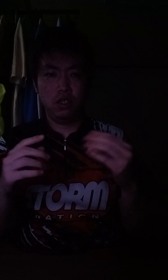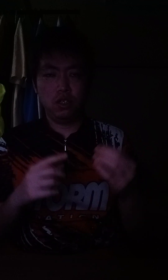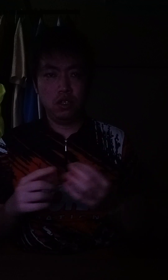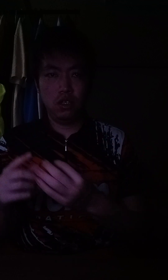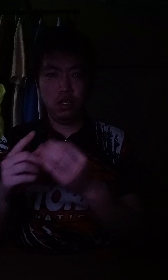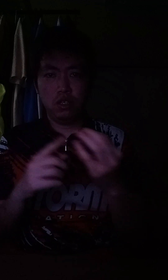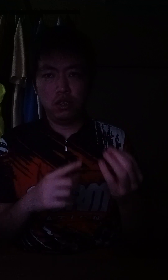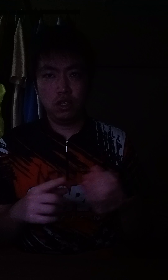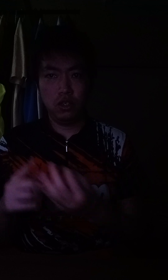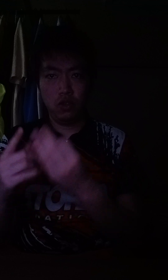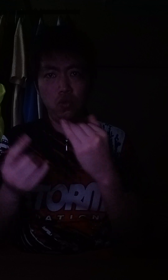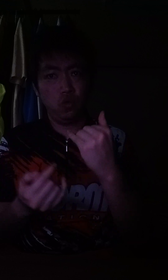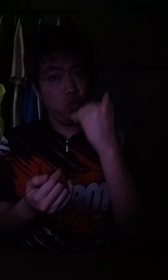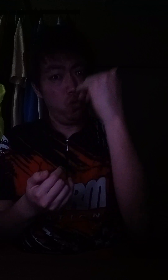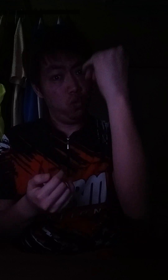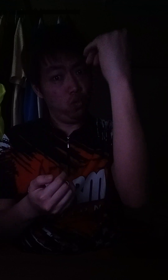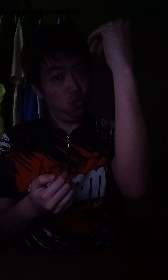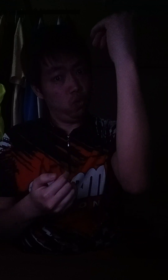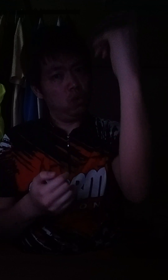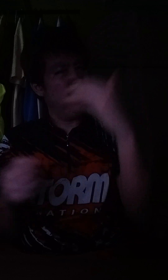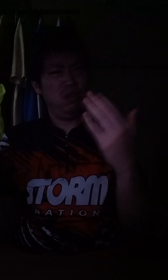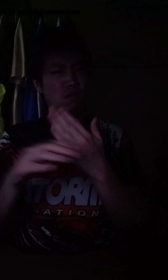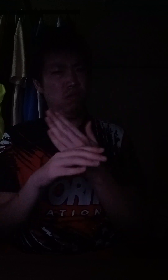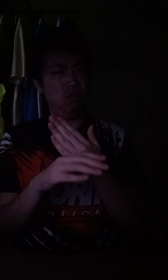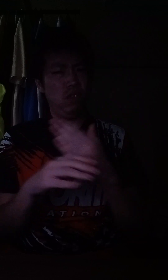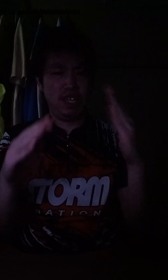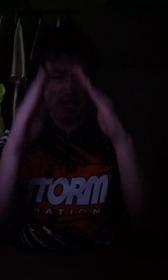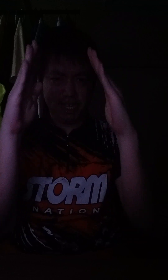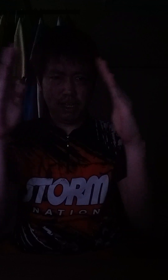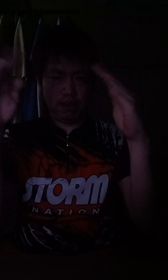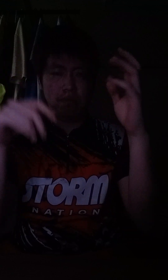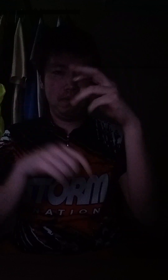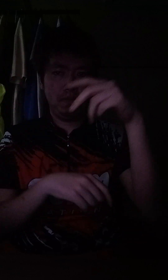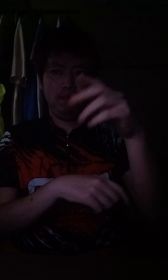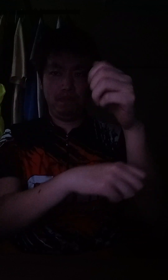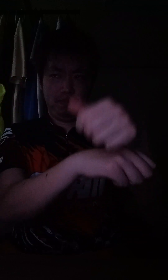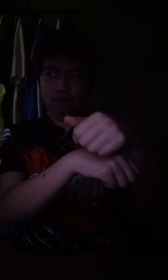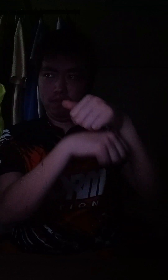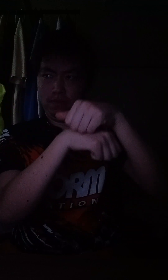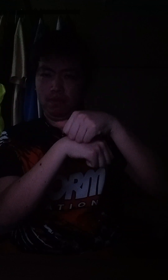여기까지 쭉 올라가줘야 되는데 못 올라가고 이만큼이 지금 잡아당겨지고 있는 상태인 거죠.